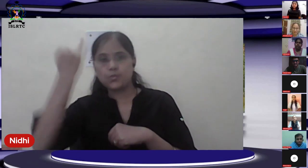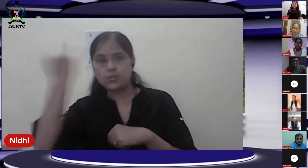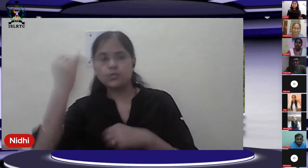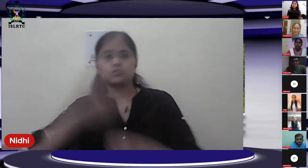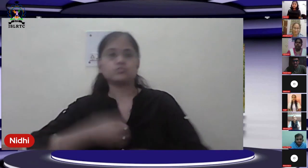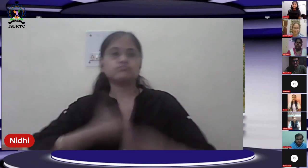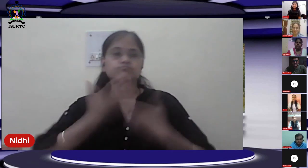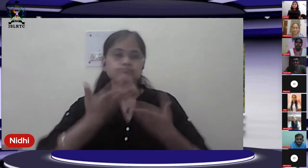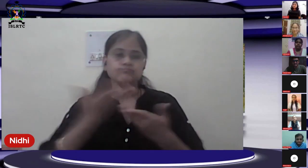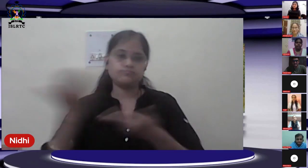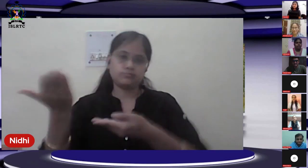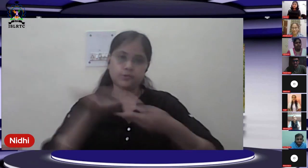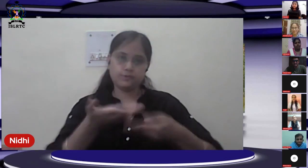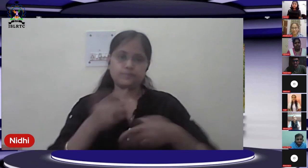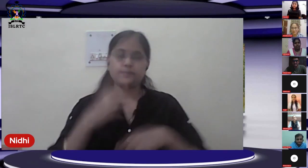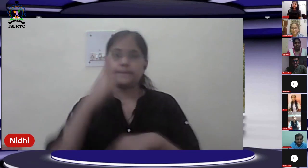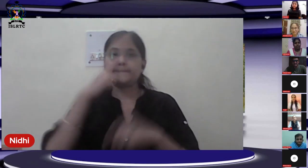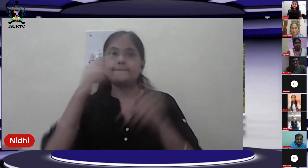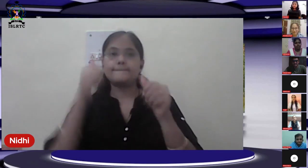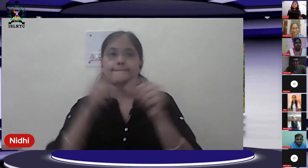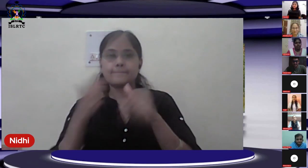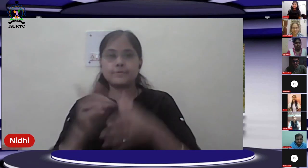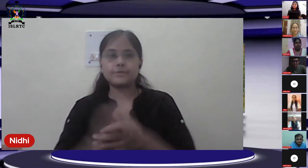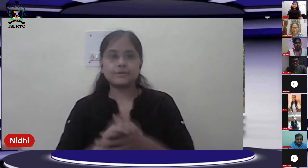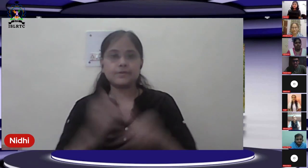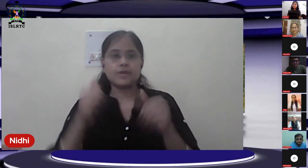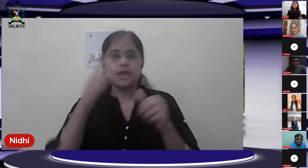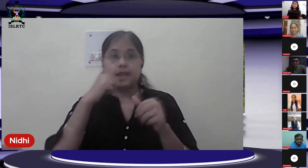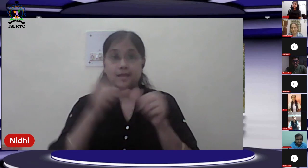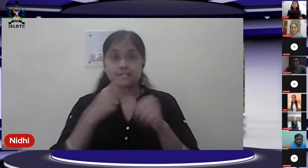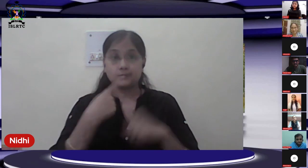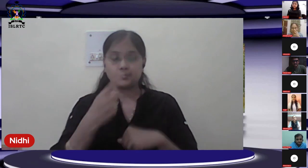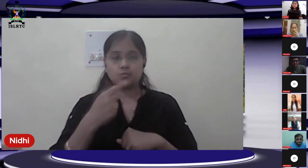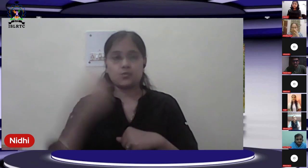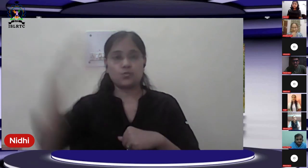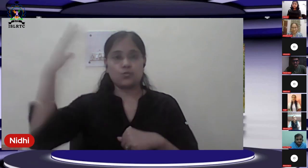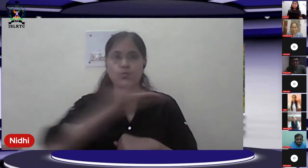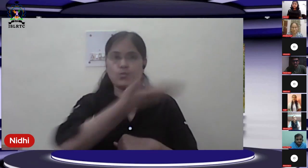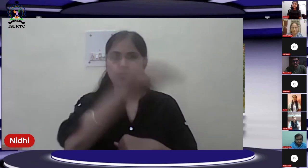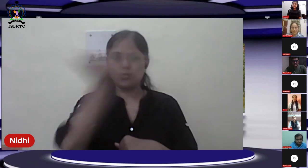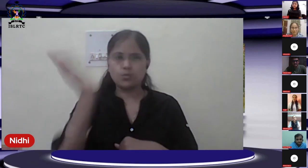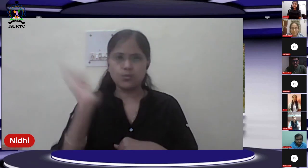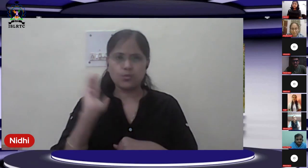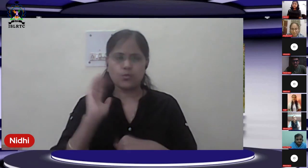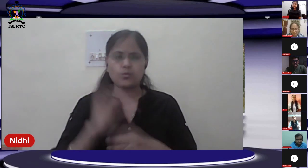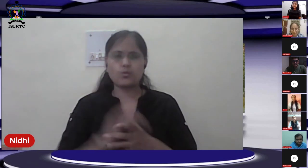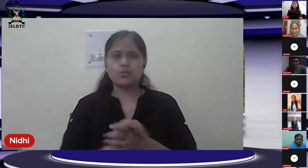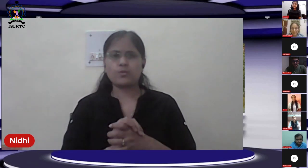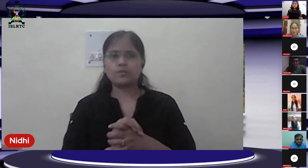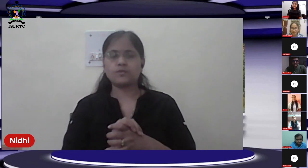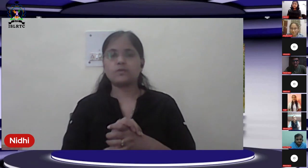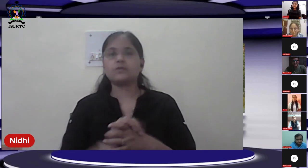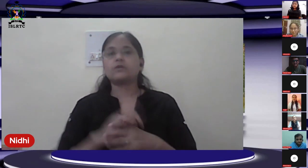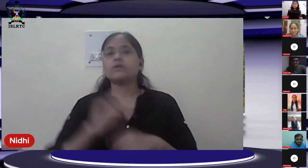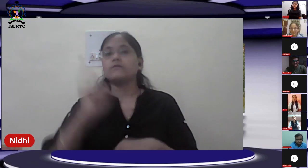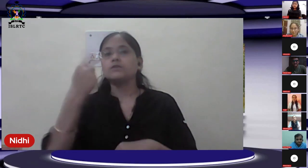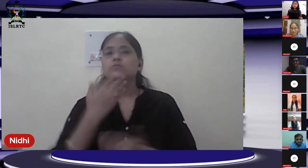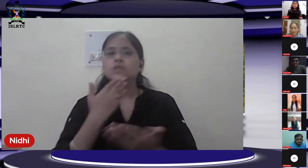डे। गुड आफ्टरनून एवरीवन, फर्स्ट ऑफ ऑल थैंक यू फॉर दिस अपॉर्चुनिटी। मैम मैं ये कहना चाहूंगी